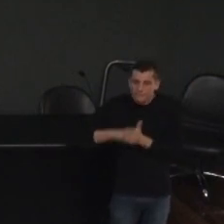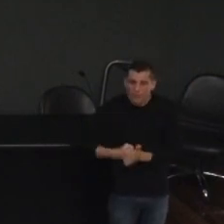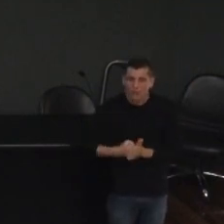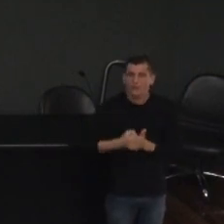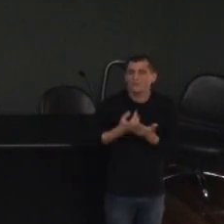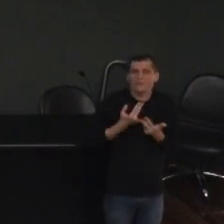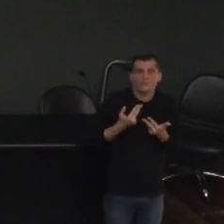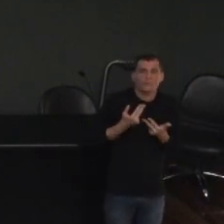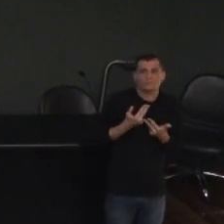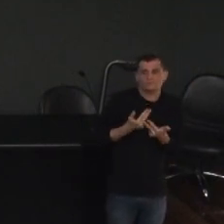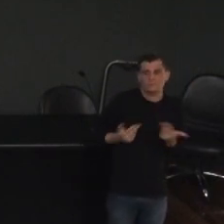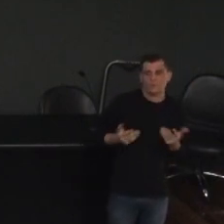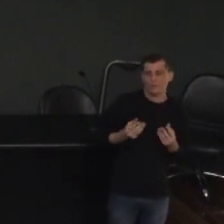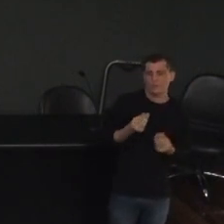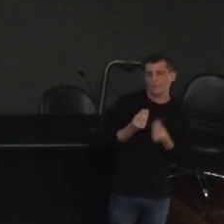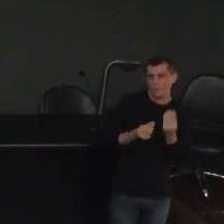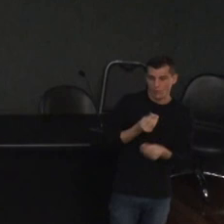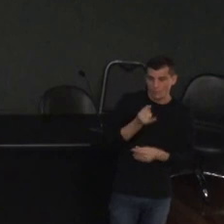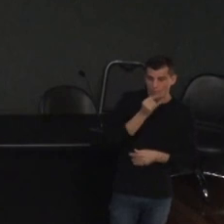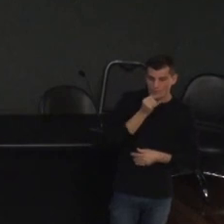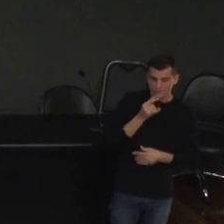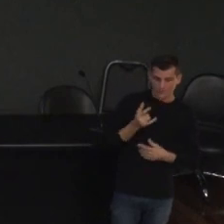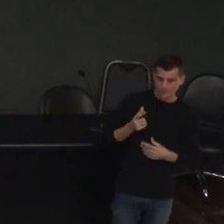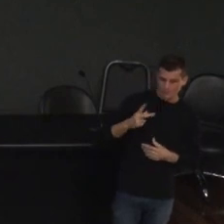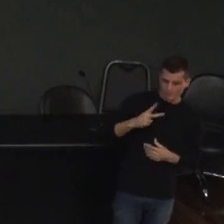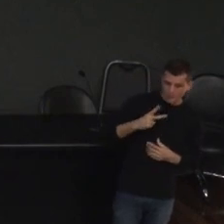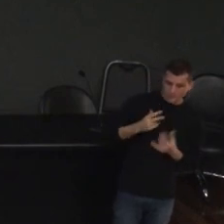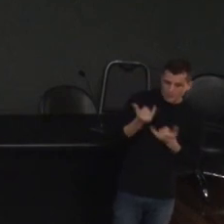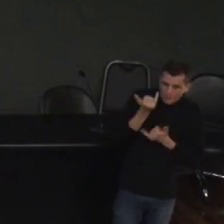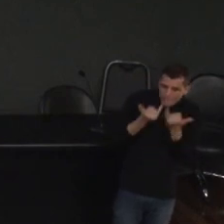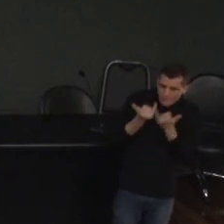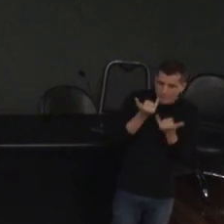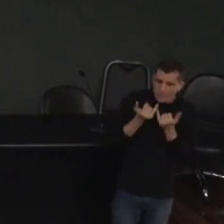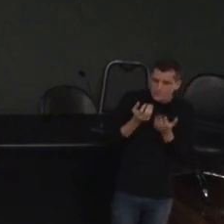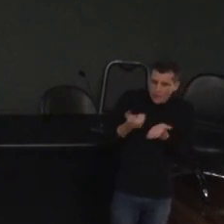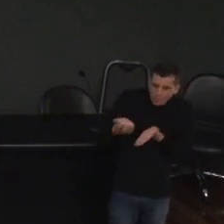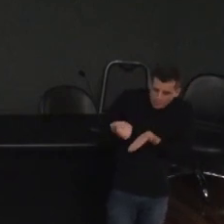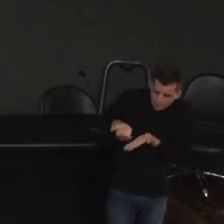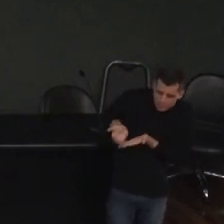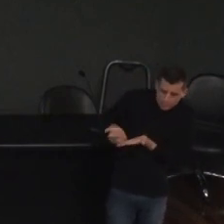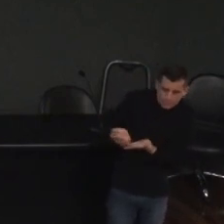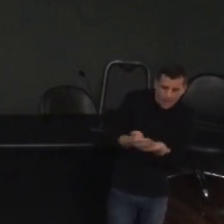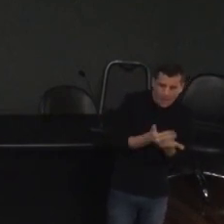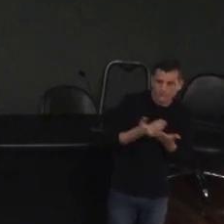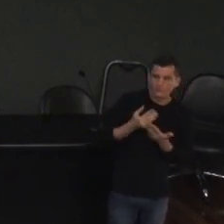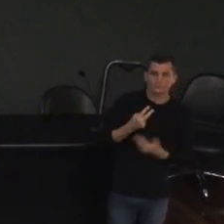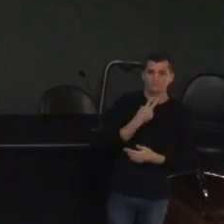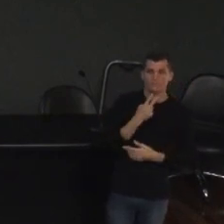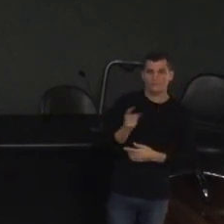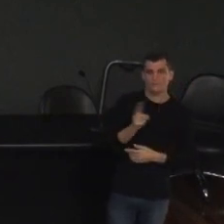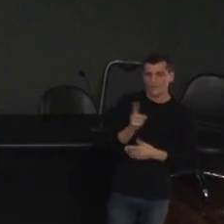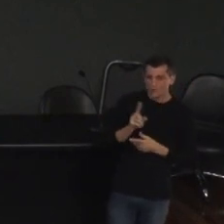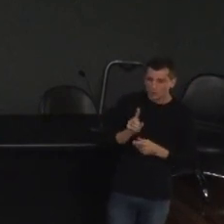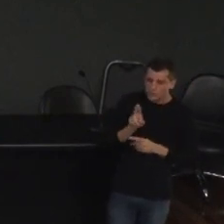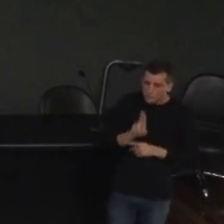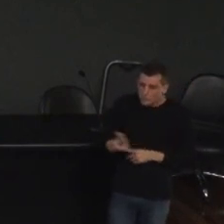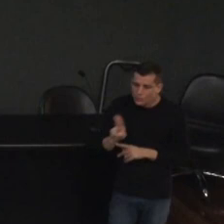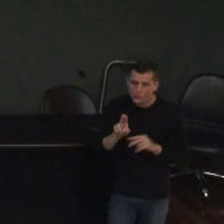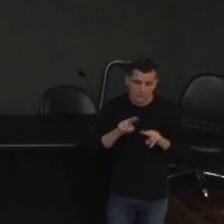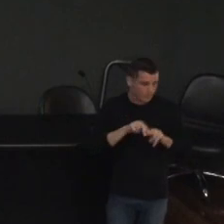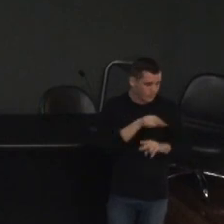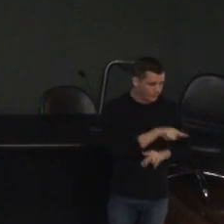então eu não poder utilizar aqueles dados pessoais que foram eventualmente objeto da infração né